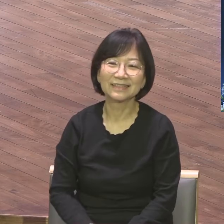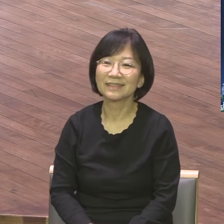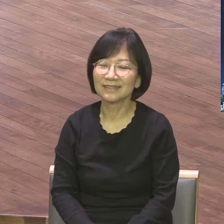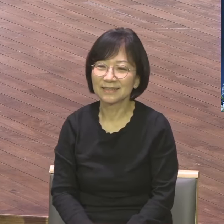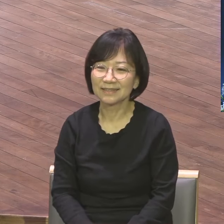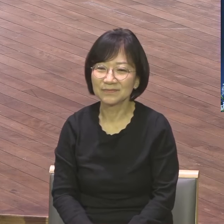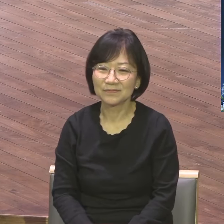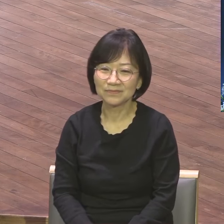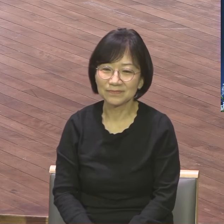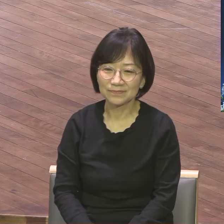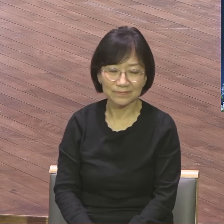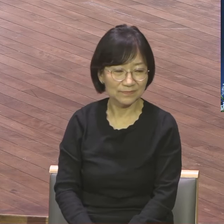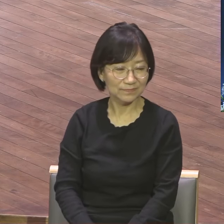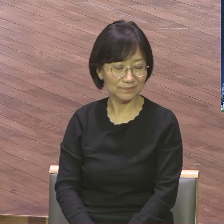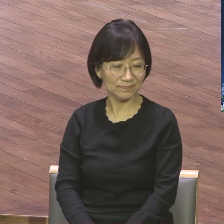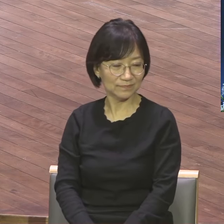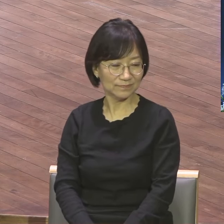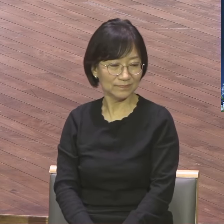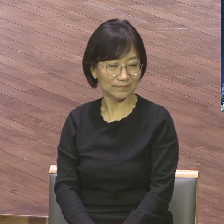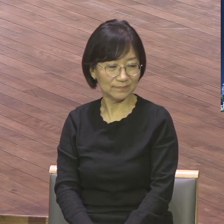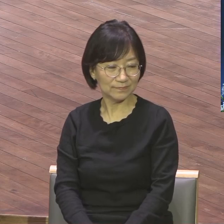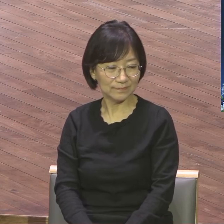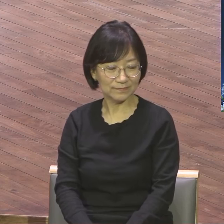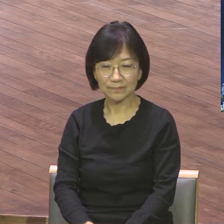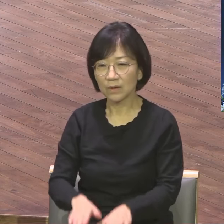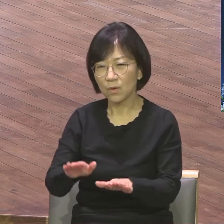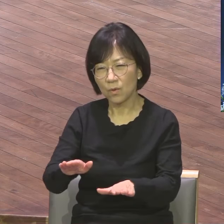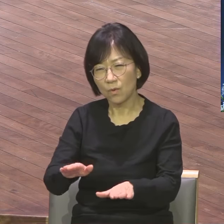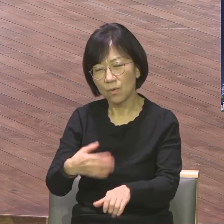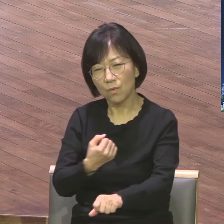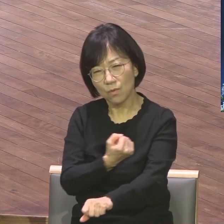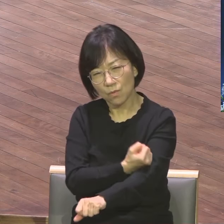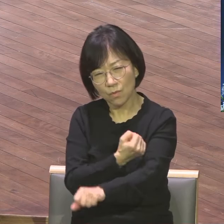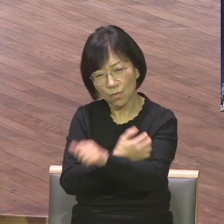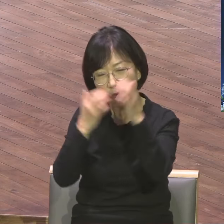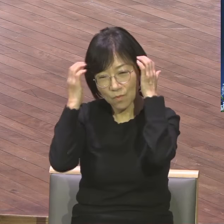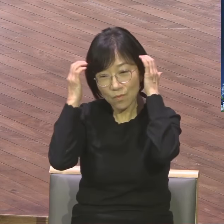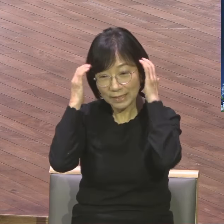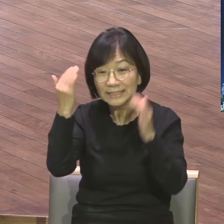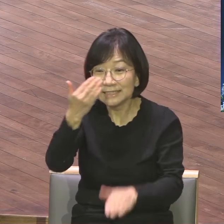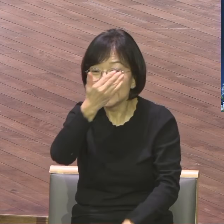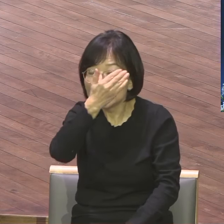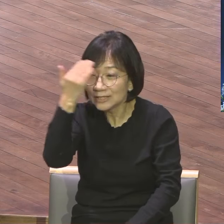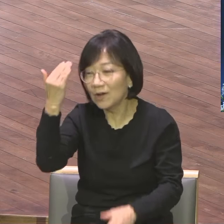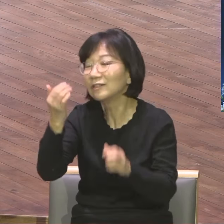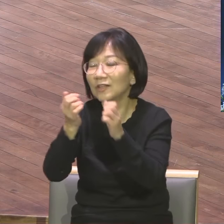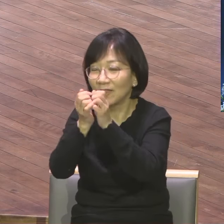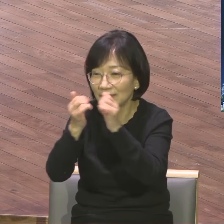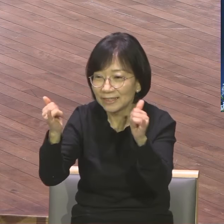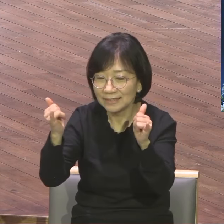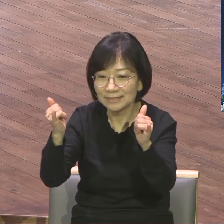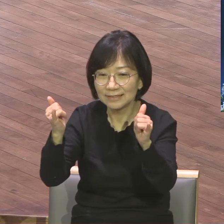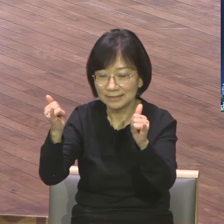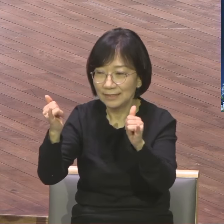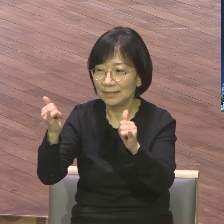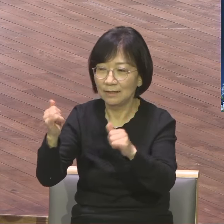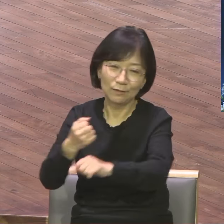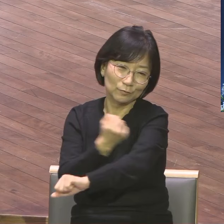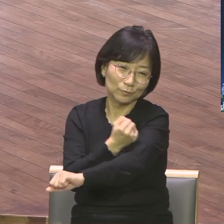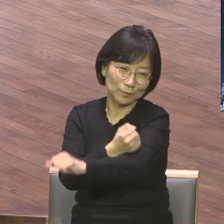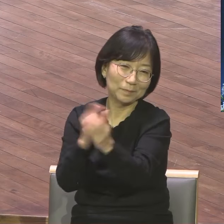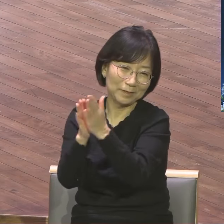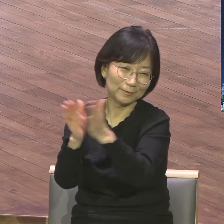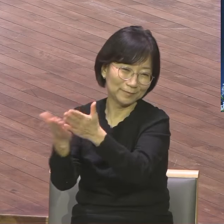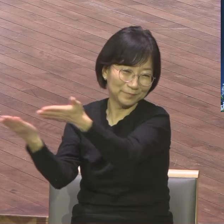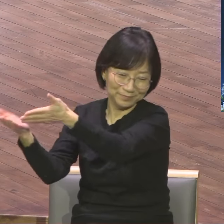여기 누가 참석했는지 모르지만 이번에 고생한 우리 청년들 캠프에 참석한 청년들 향해서 우리 한 큰